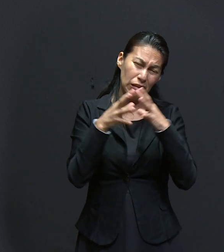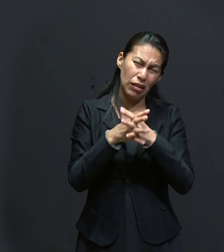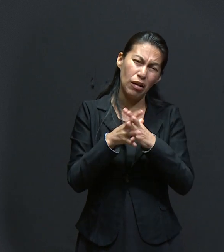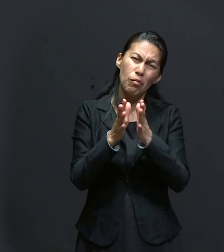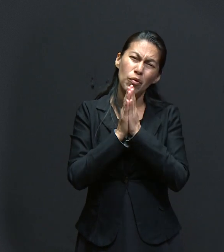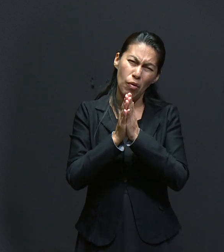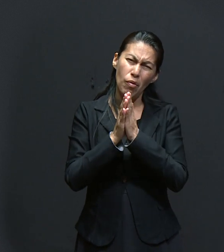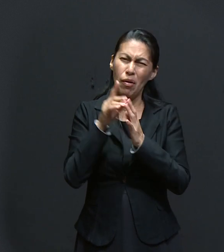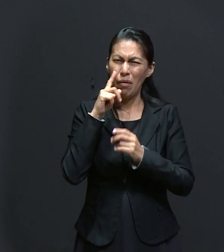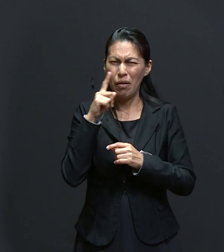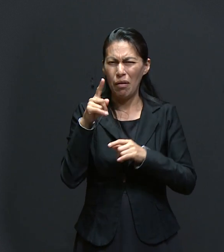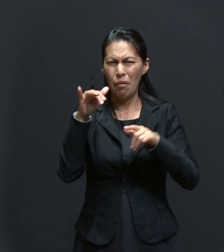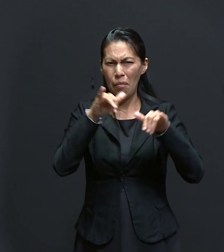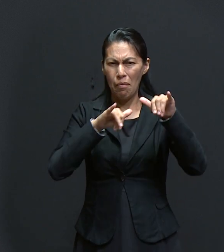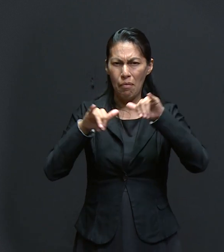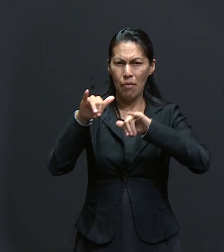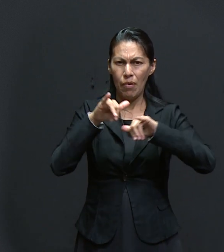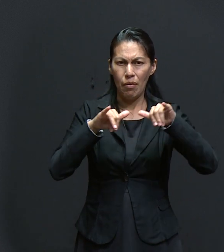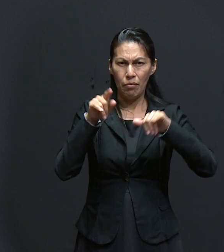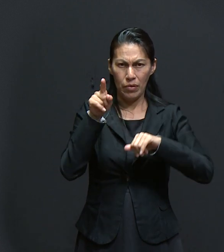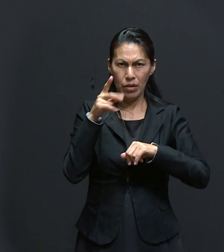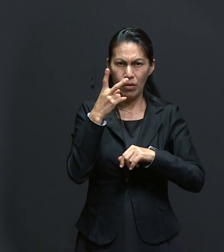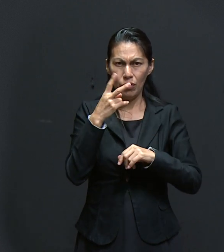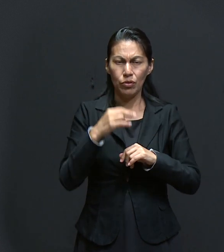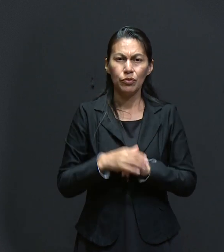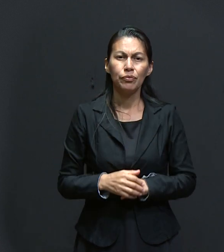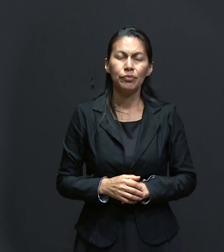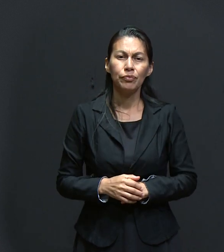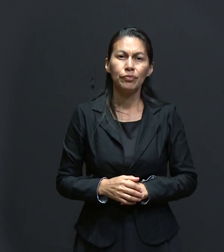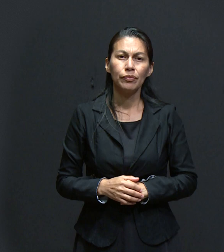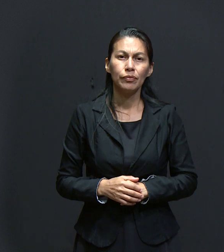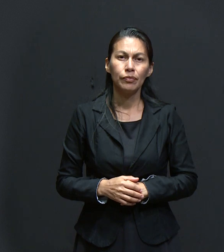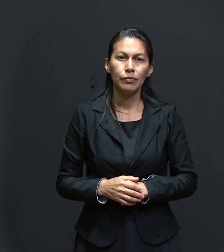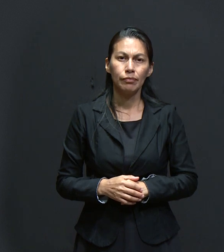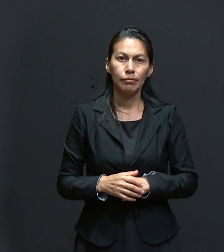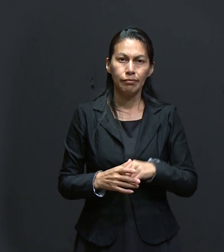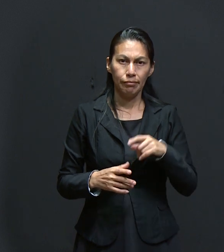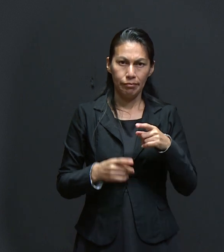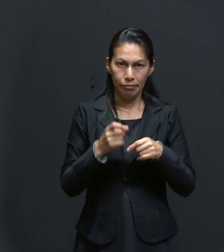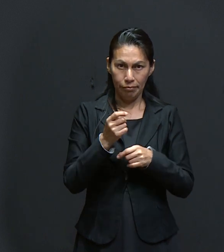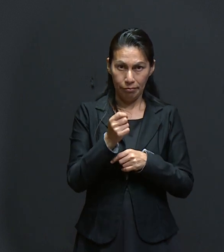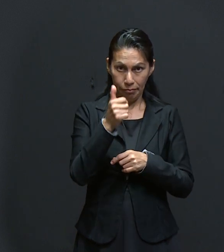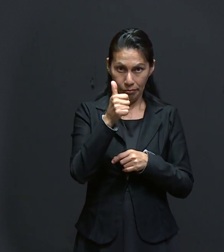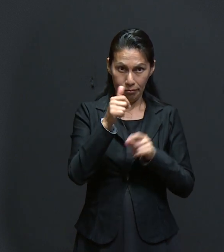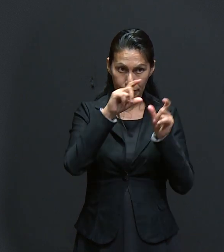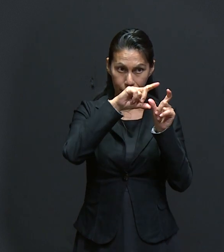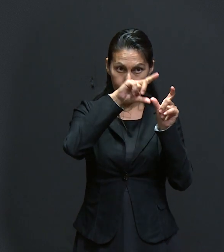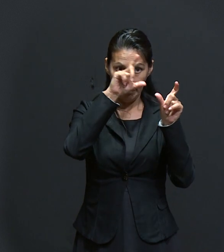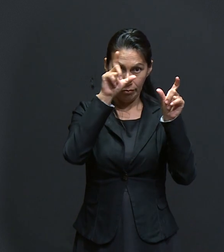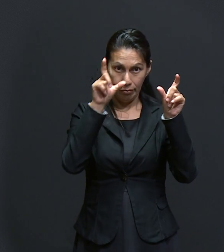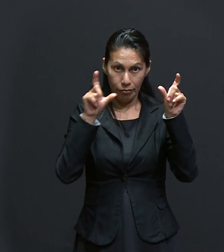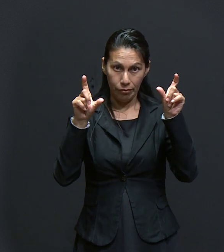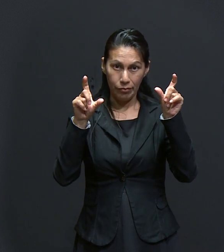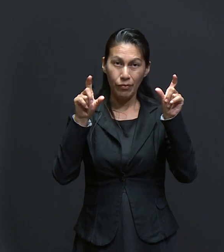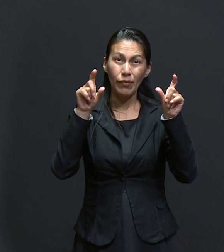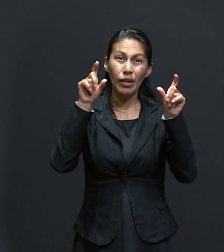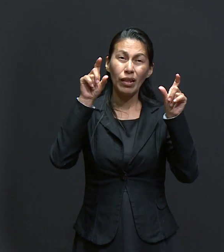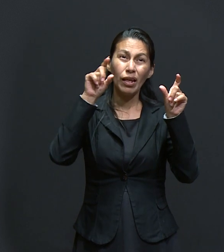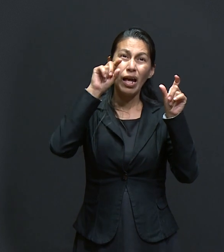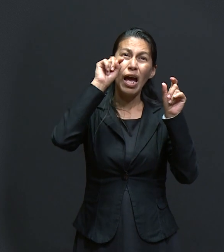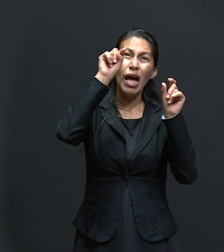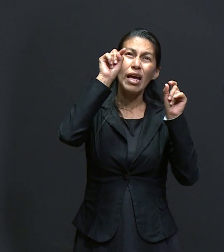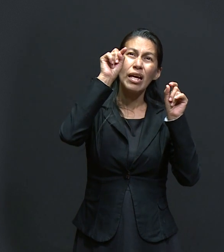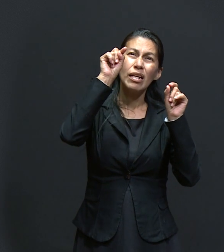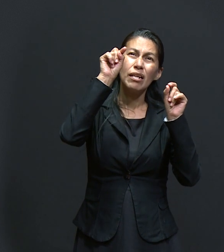determinado quiero pedir que muestran dos mapas si pueden ser tan amables dos mapas el primer mapa es